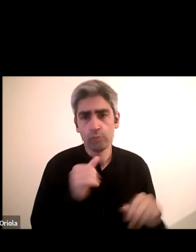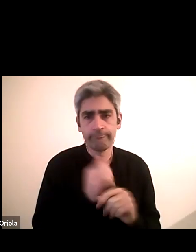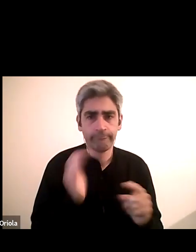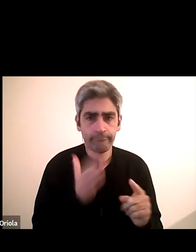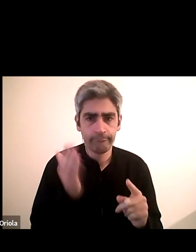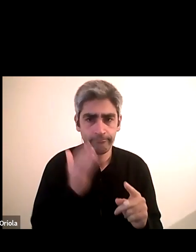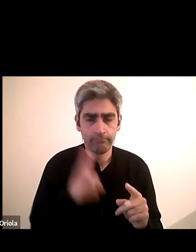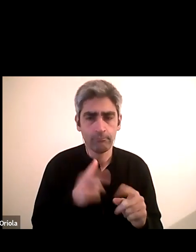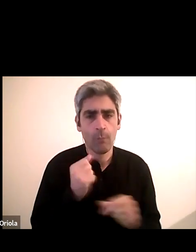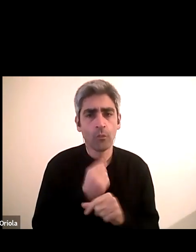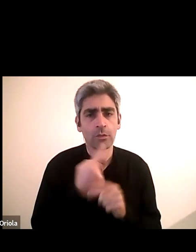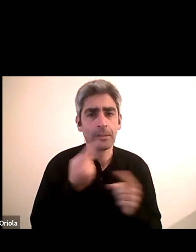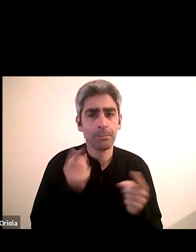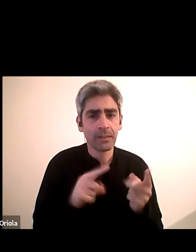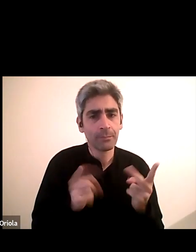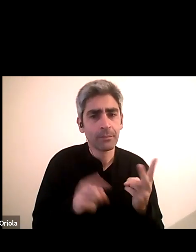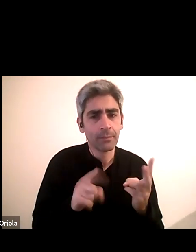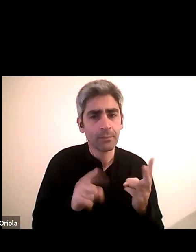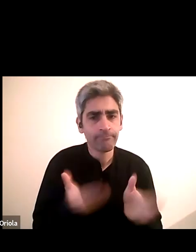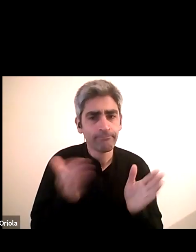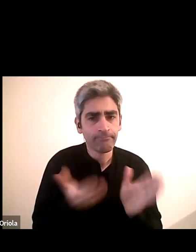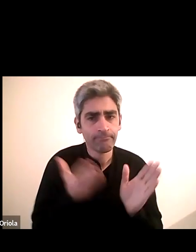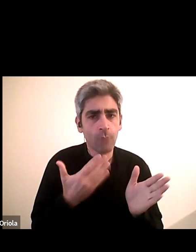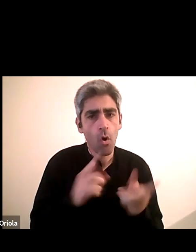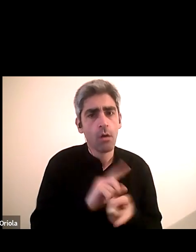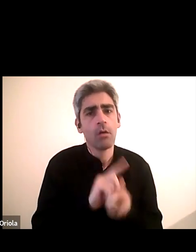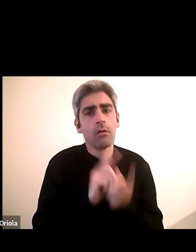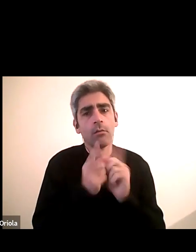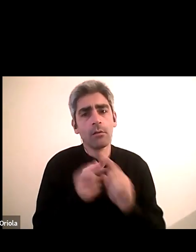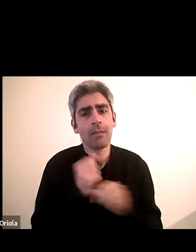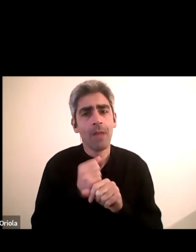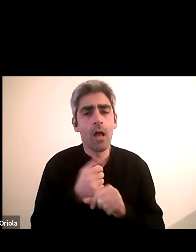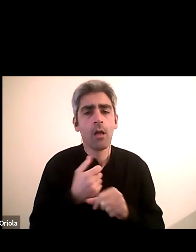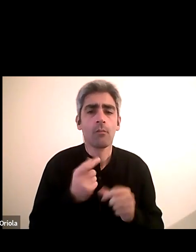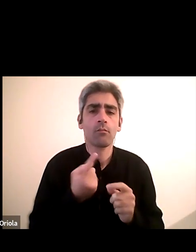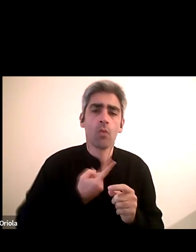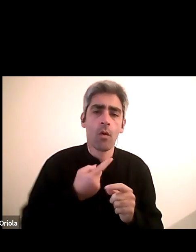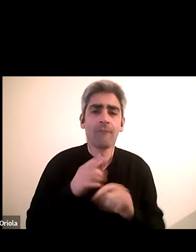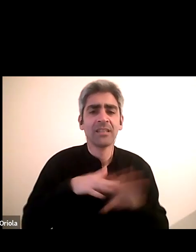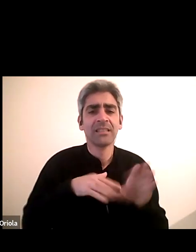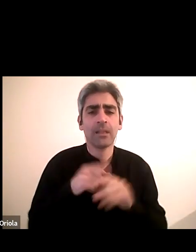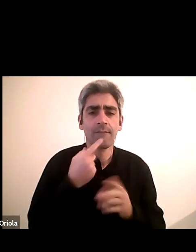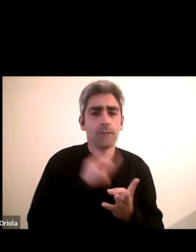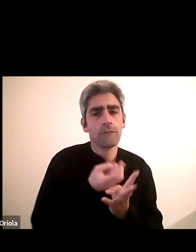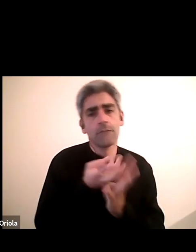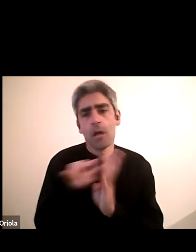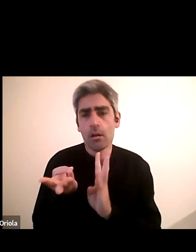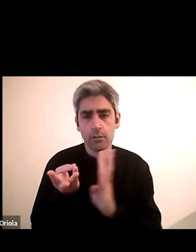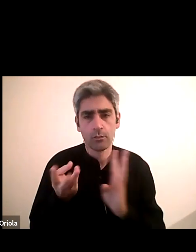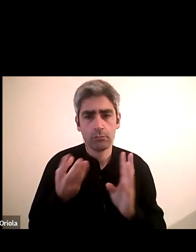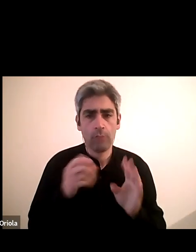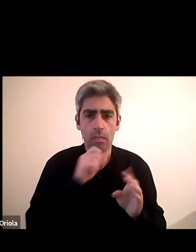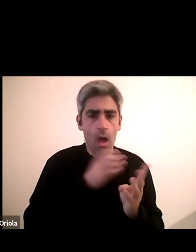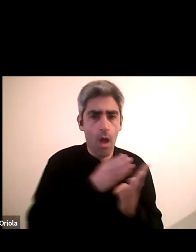deixa muitas funções repetitivas e começa a ser um trabalho multifuncional, que aposta muito na formação,